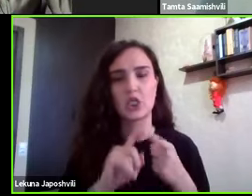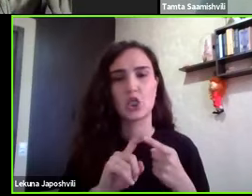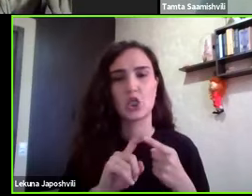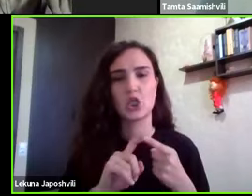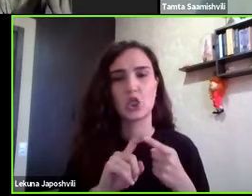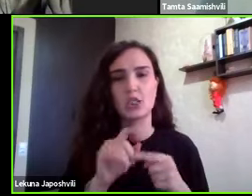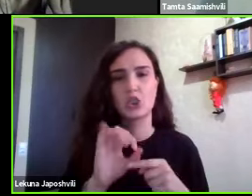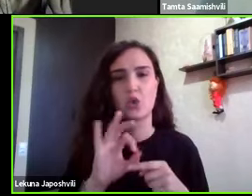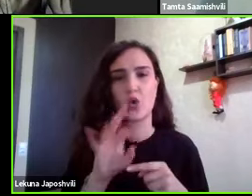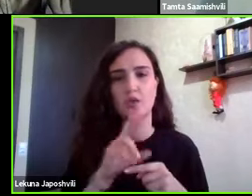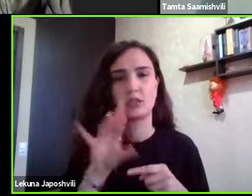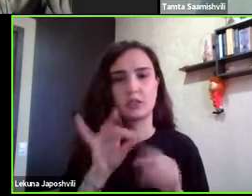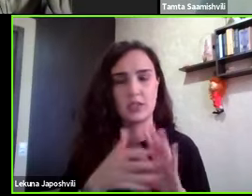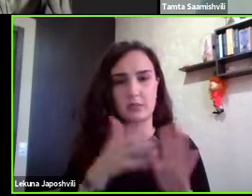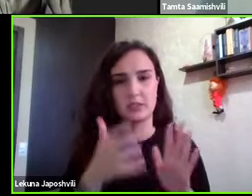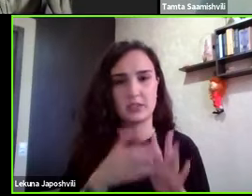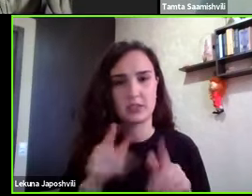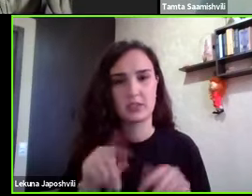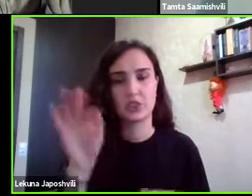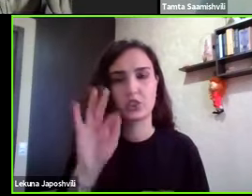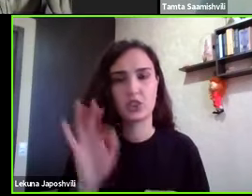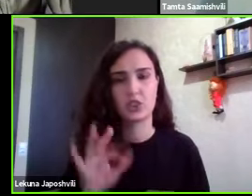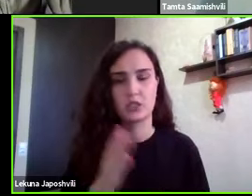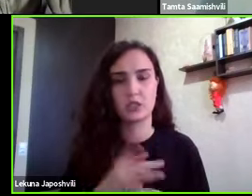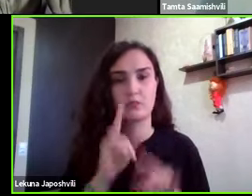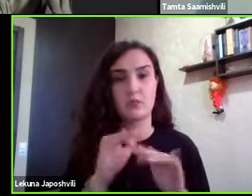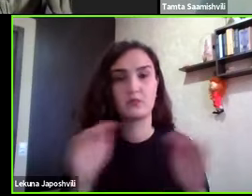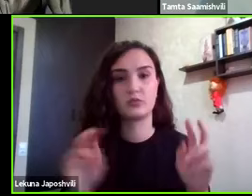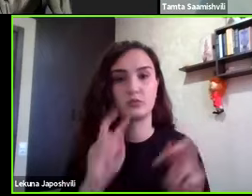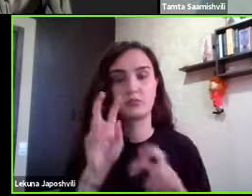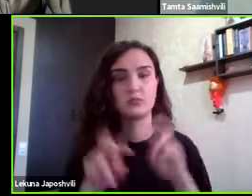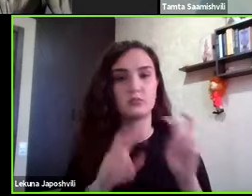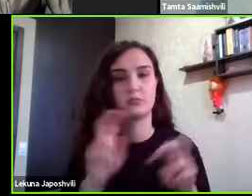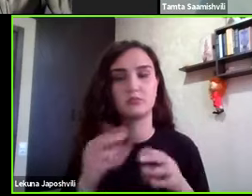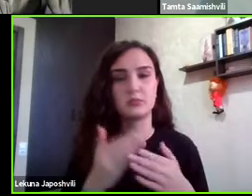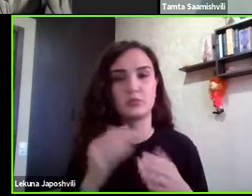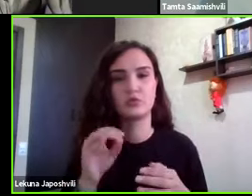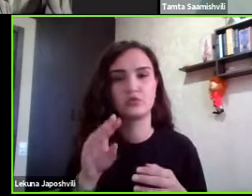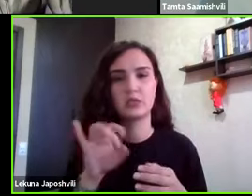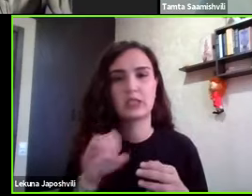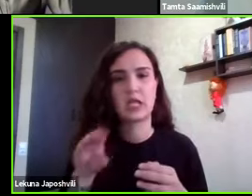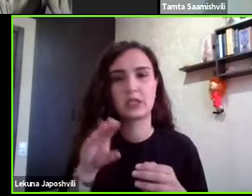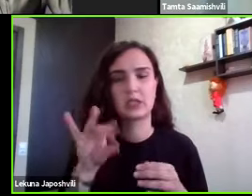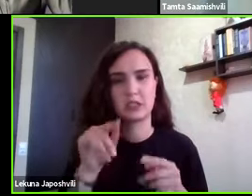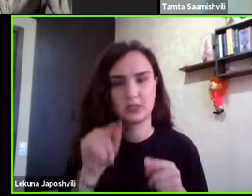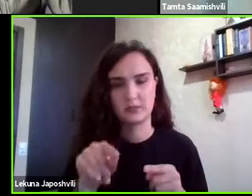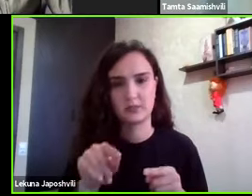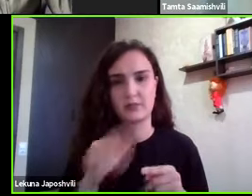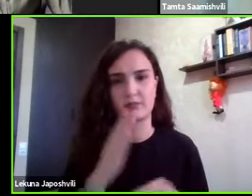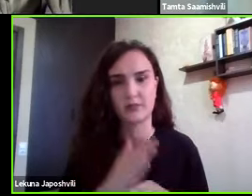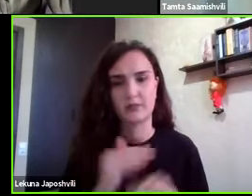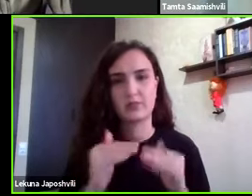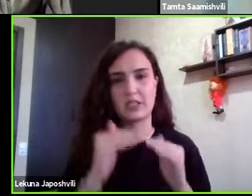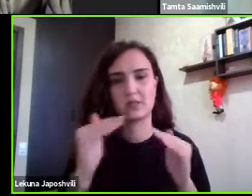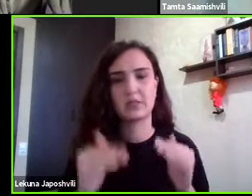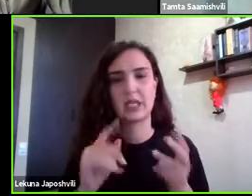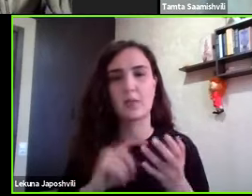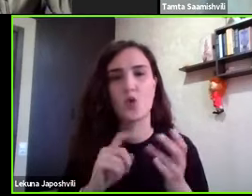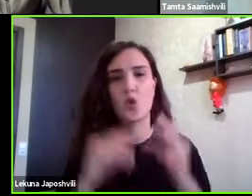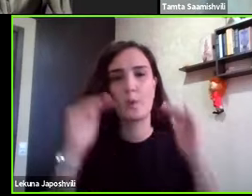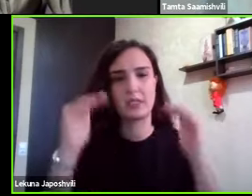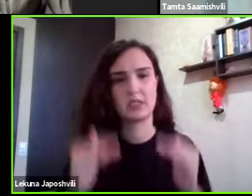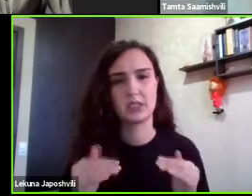დეფიციტზე. ხშირად მოდიან ბავშვები, რომელთაც აი თქვა შატის კინა ფერიტინი აქვს დაწეული,